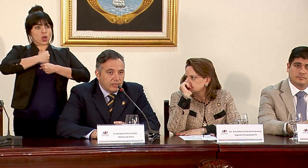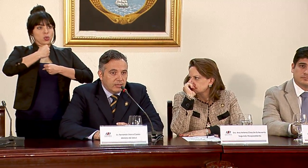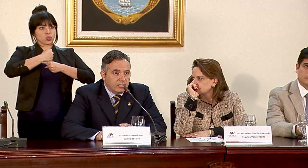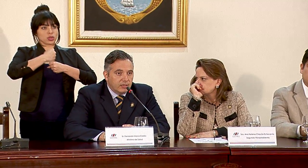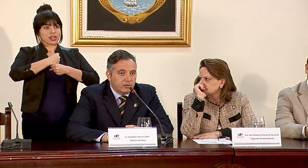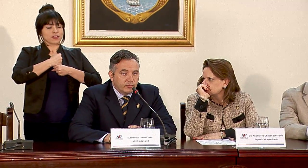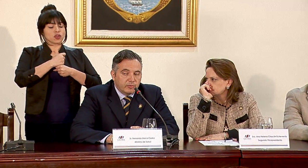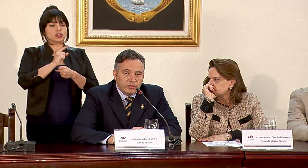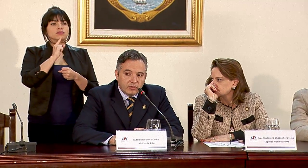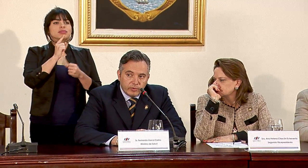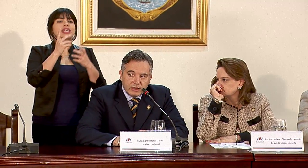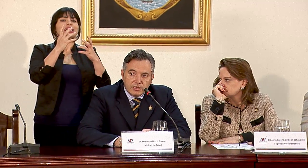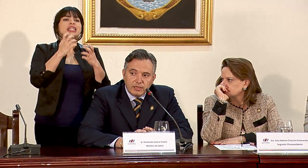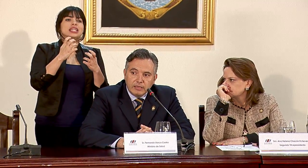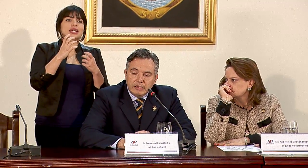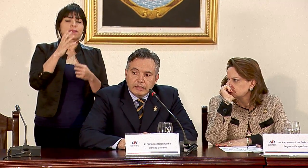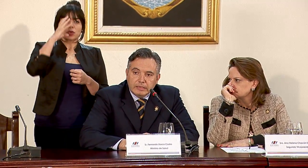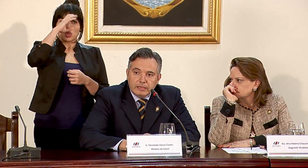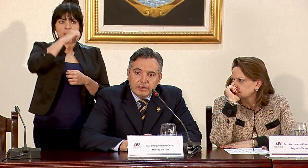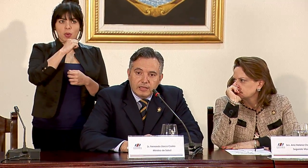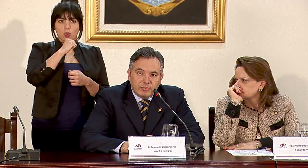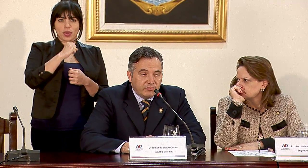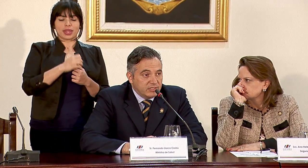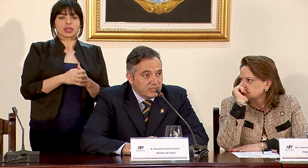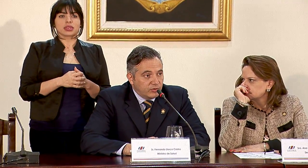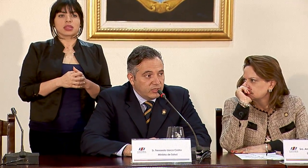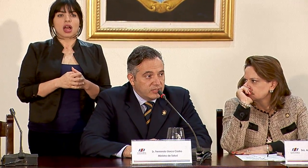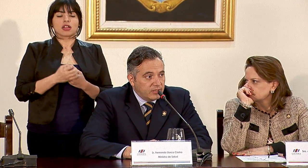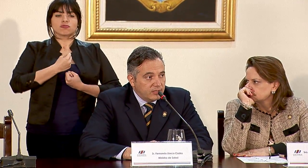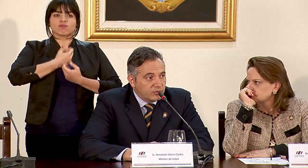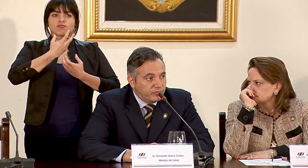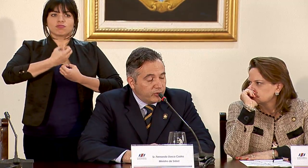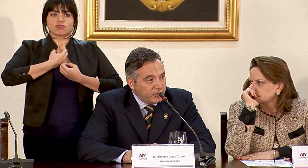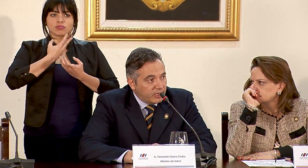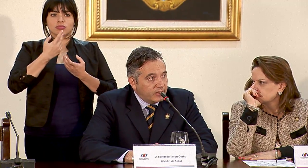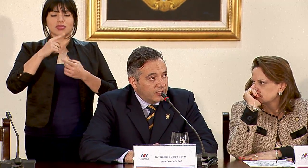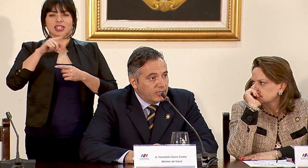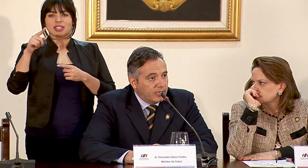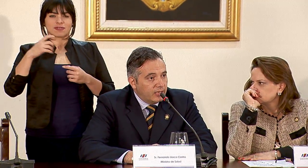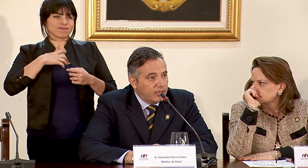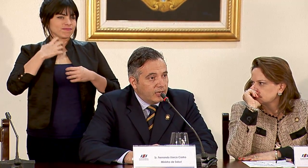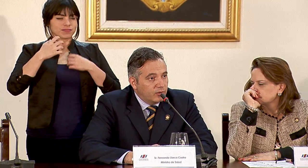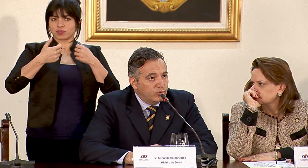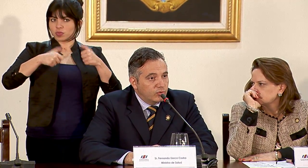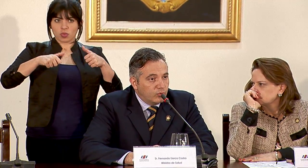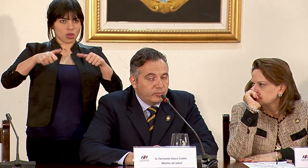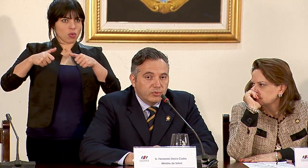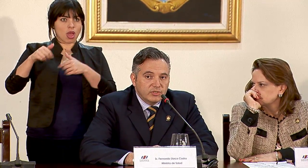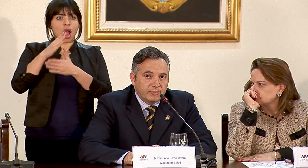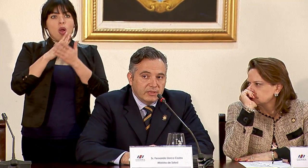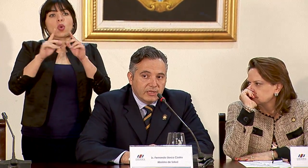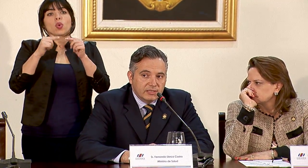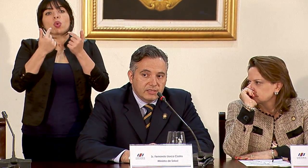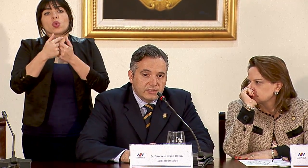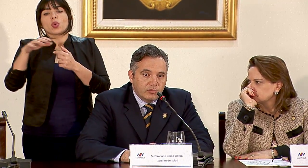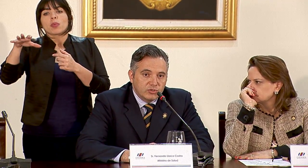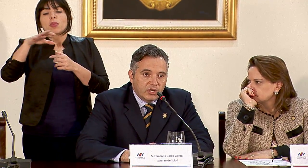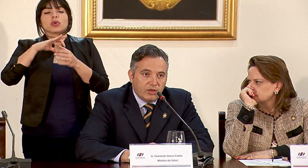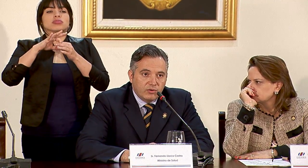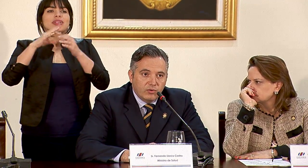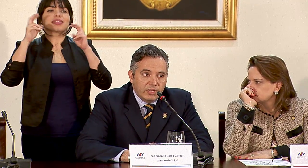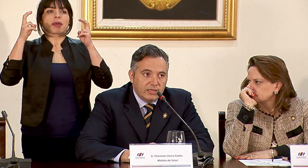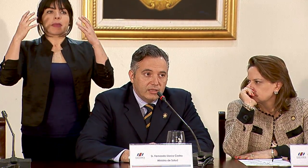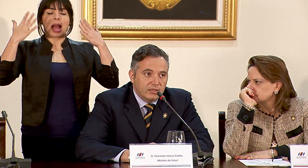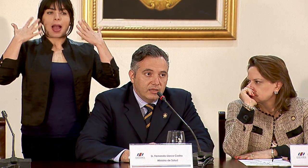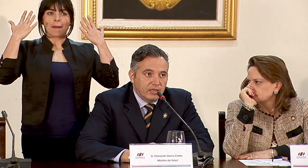tomar muy en cuenta las manifestaciones de disconformidad que algunos grupos ambientalistas han